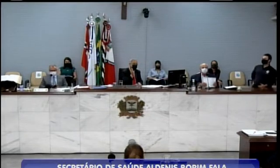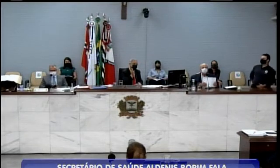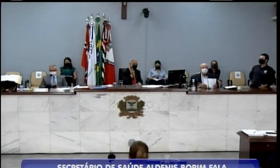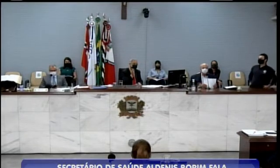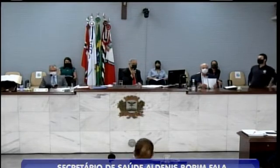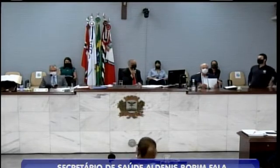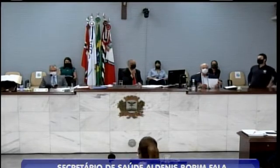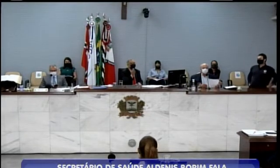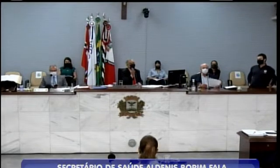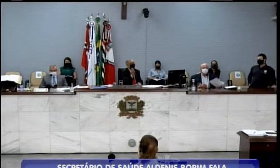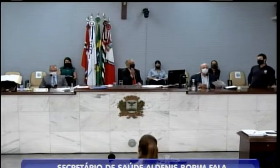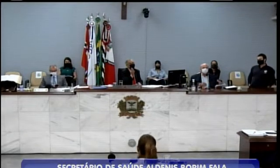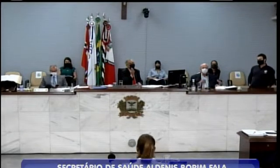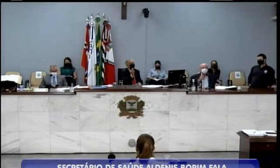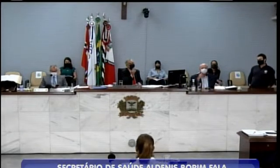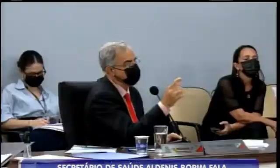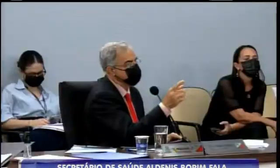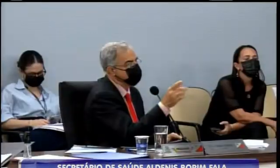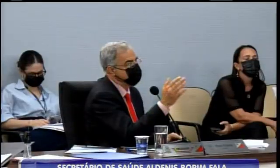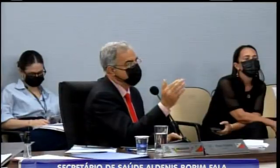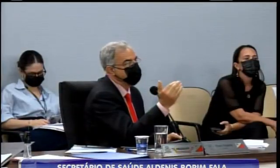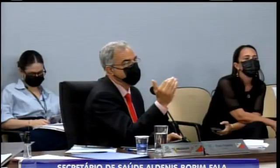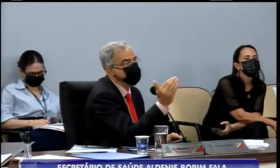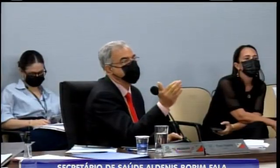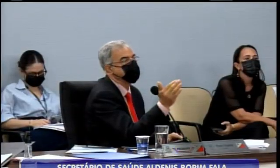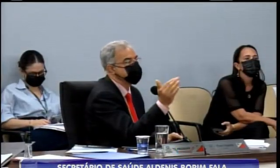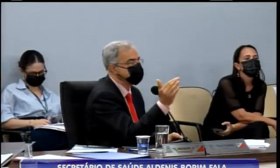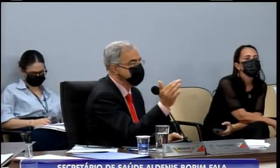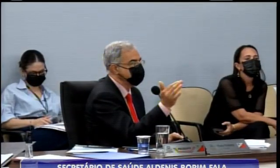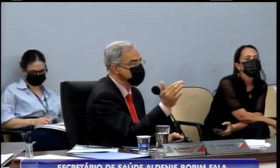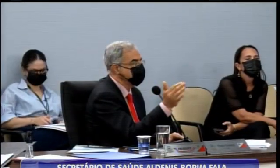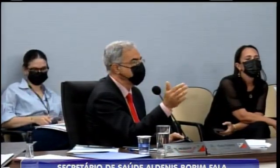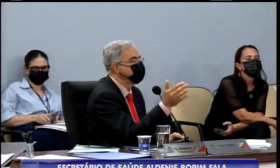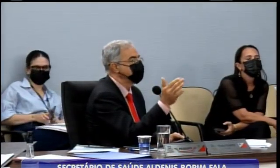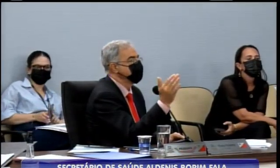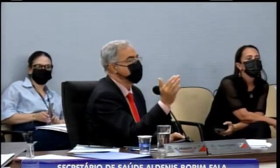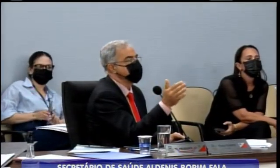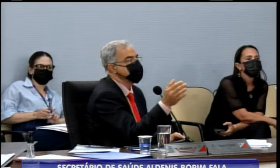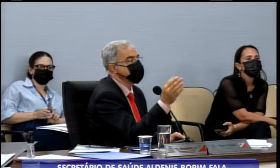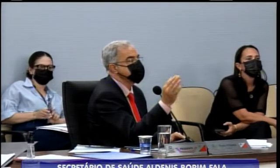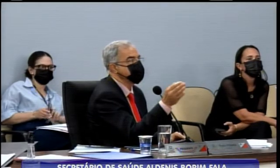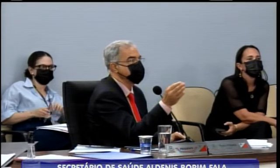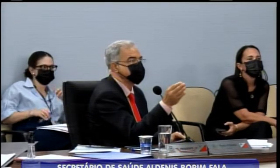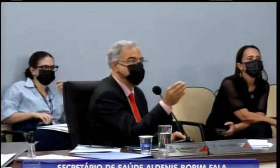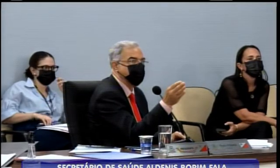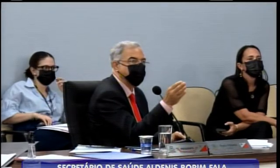minutinho. Não permito. Eu respeito o senhor,